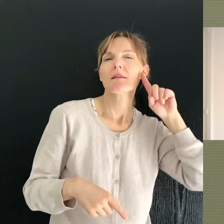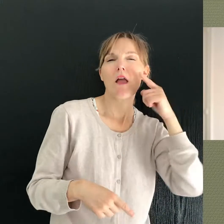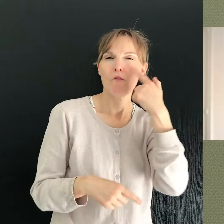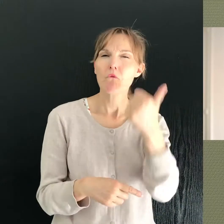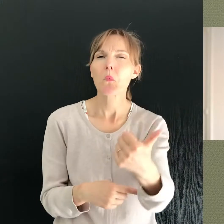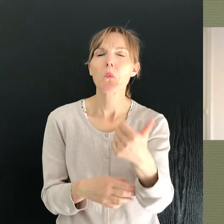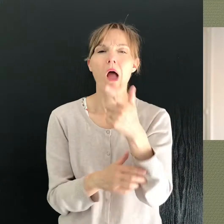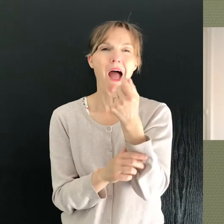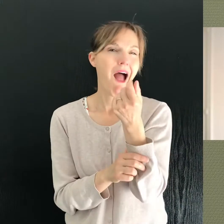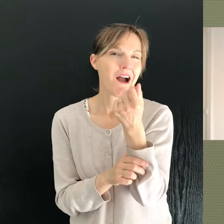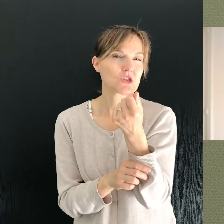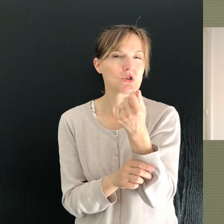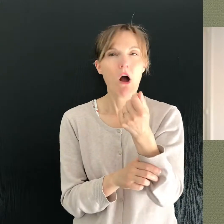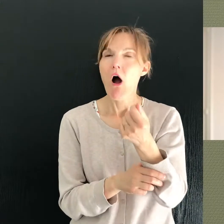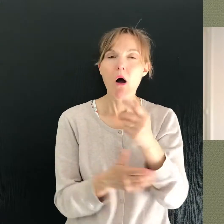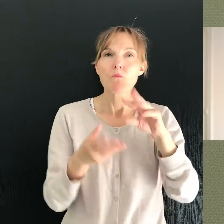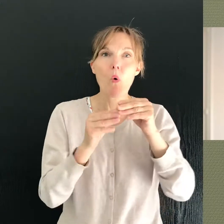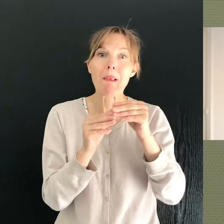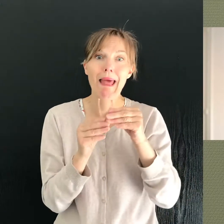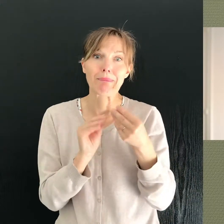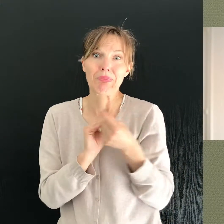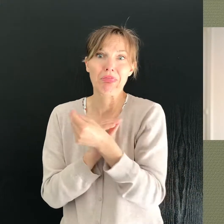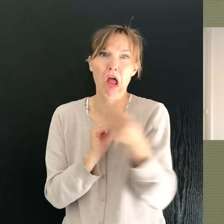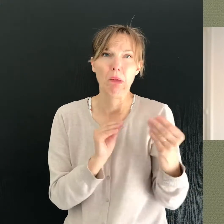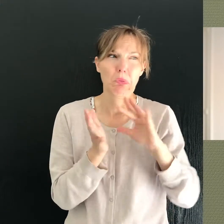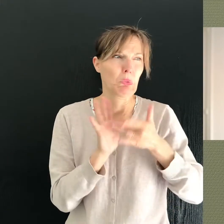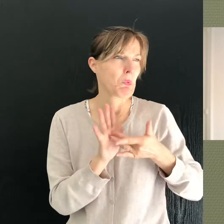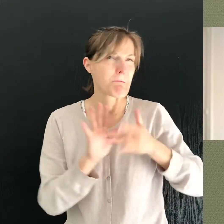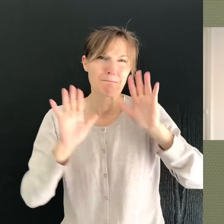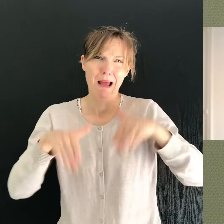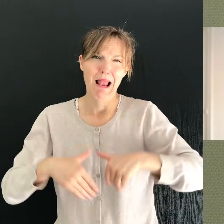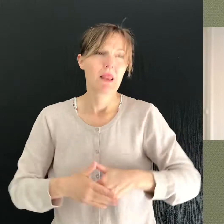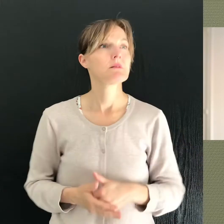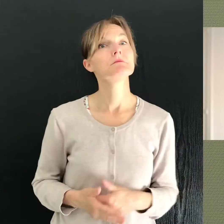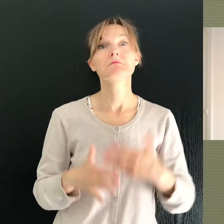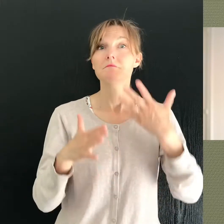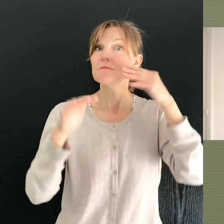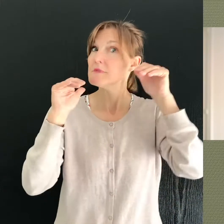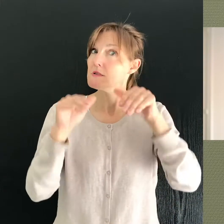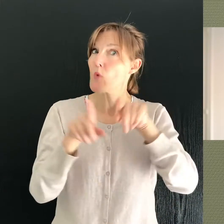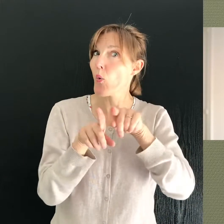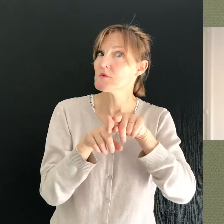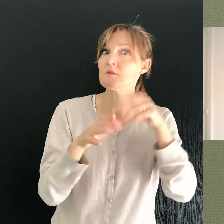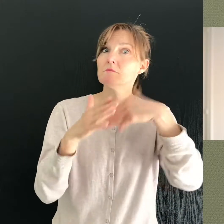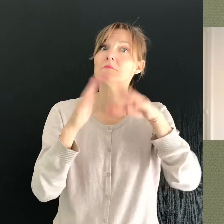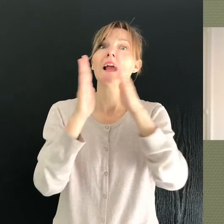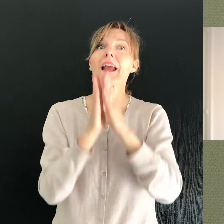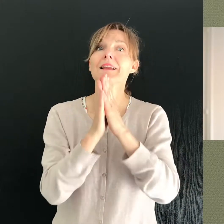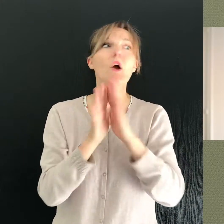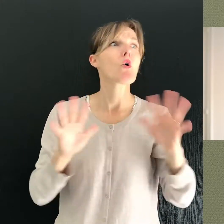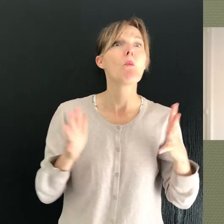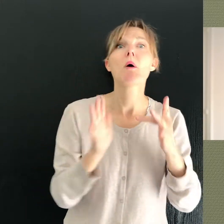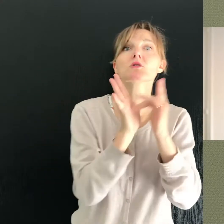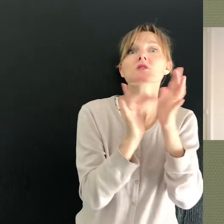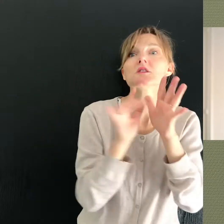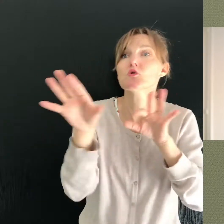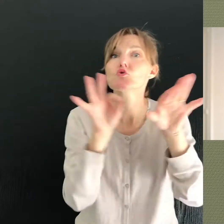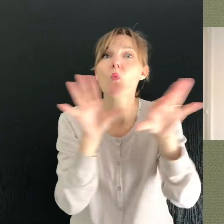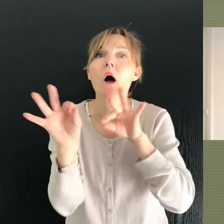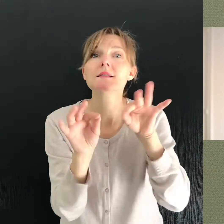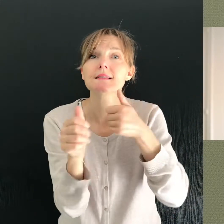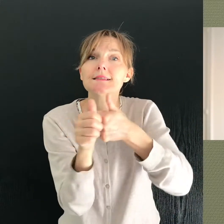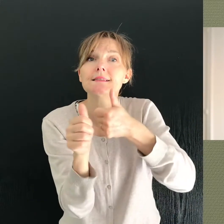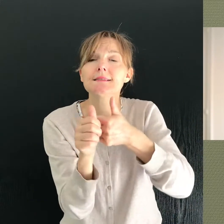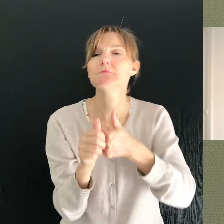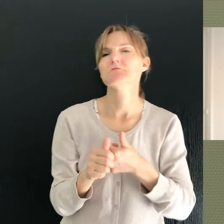vu que l'argent est la racine de tous les maux, même dans nos églises. Regardons comment Jésus a choisi ses disciples. Ses disciples n'étaient pas des